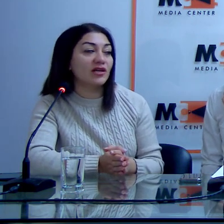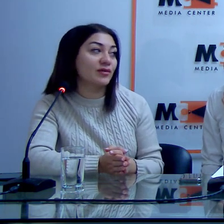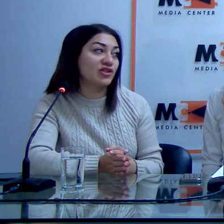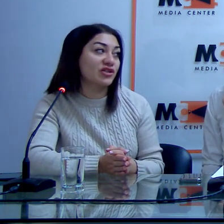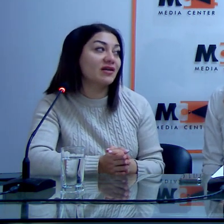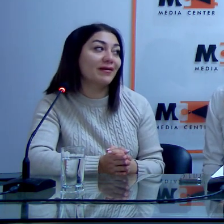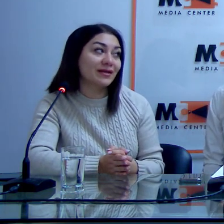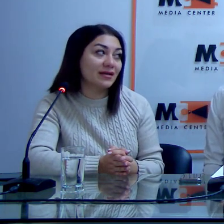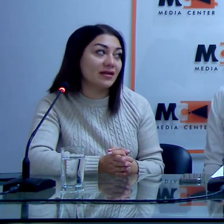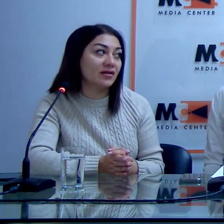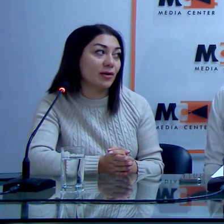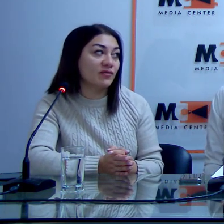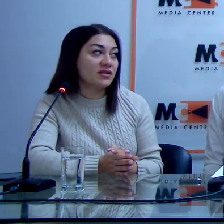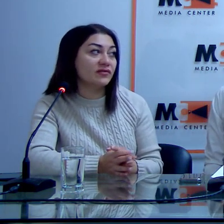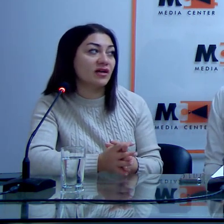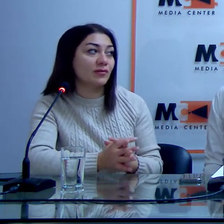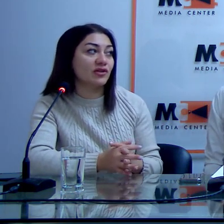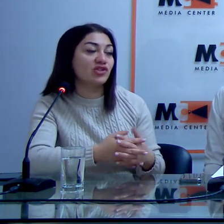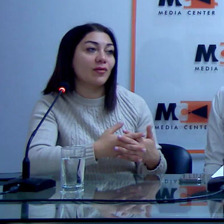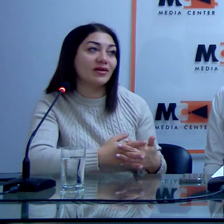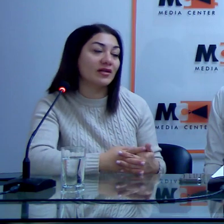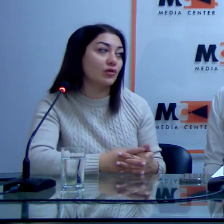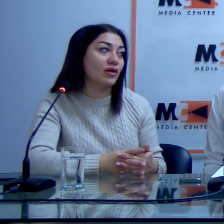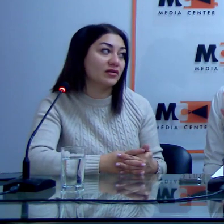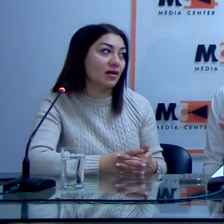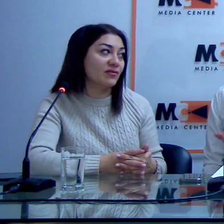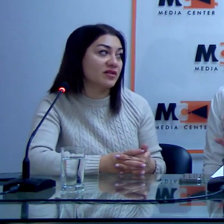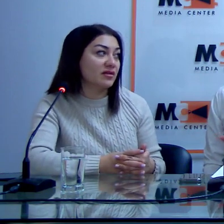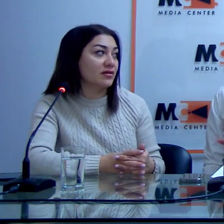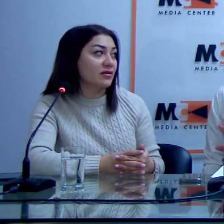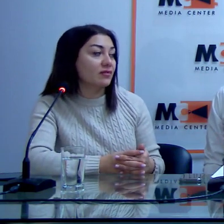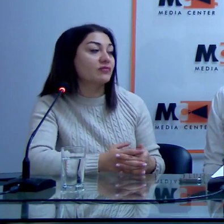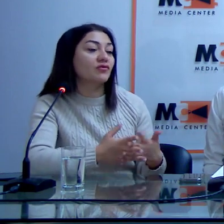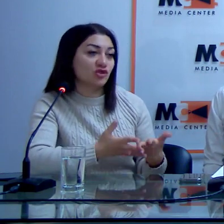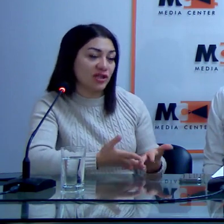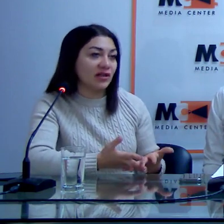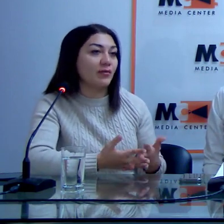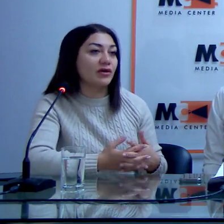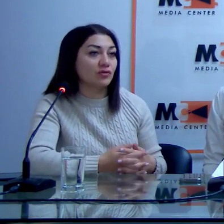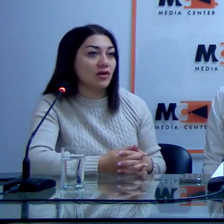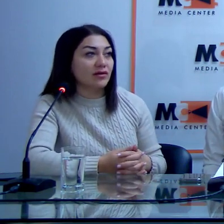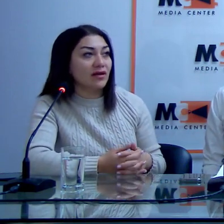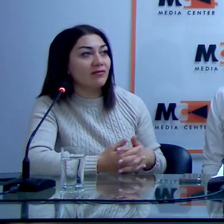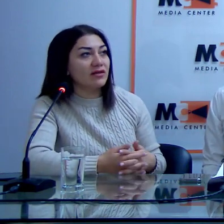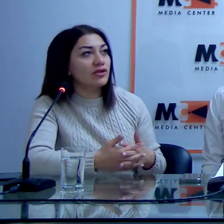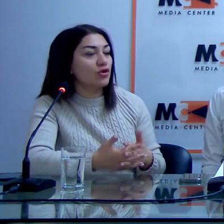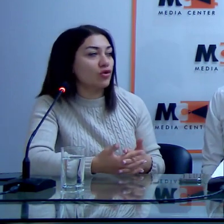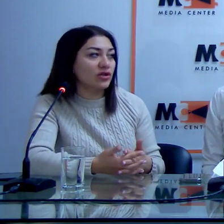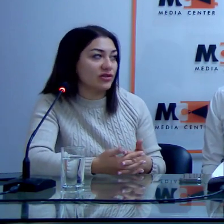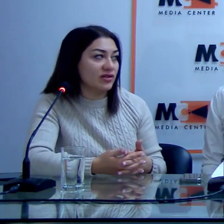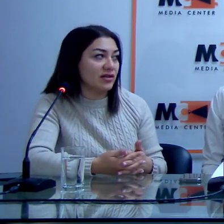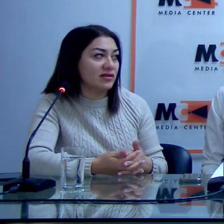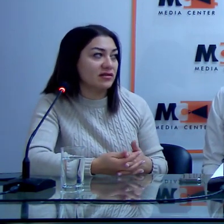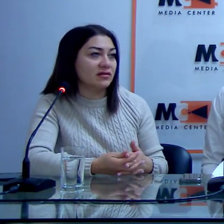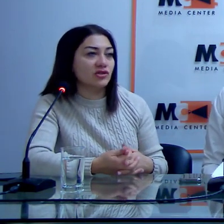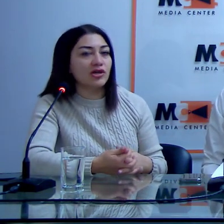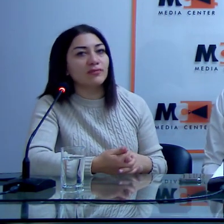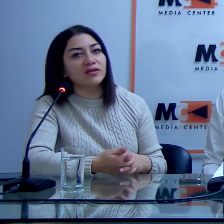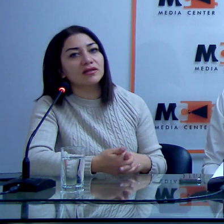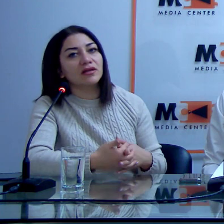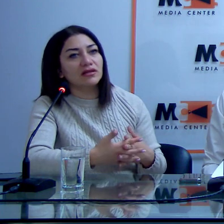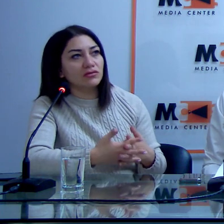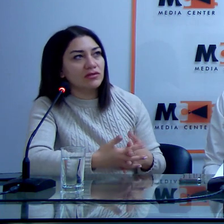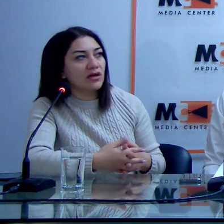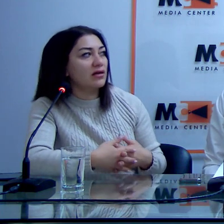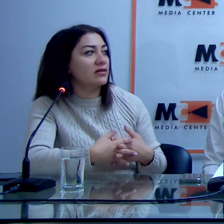խնդիր թարգմանիչների քանակի հետ կապված եւ թարգմանիչ տրամադրելու հետ կապված, որ չեն տրամադրում, դա ավելի նոր խնդիր է, իսկ ինչ